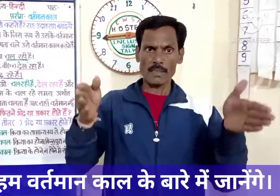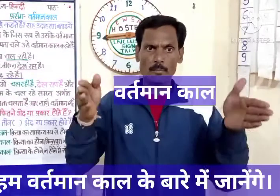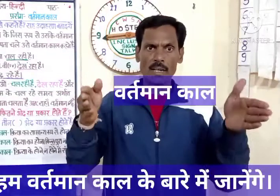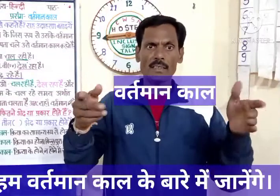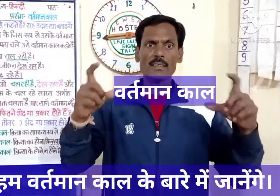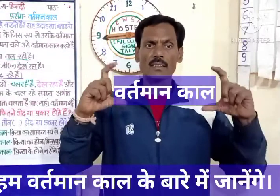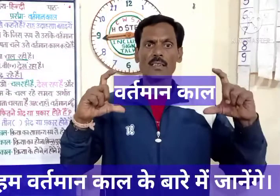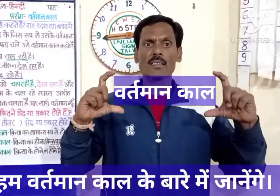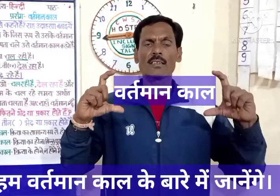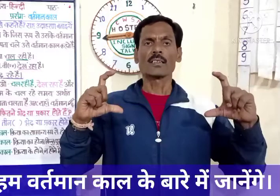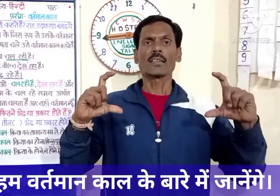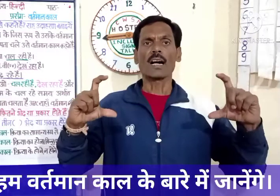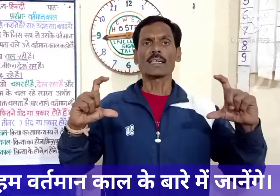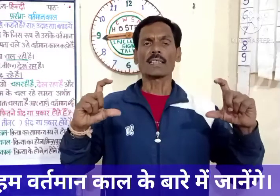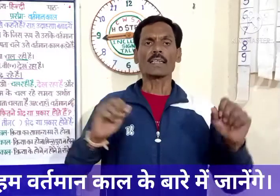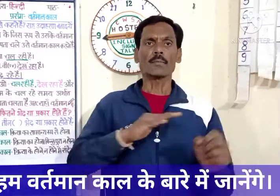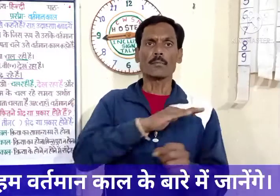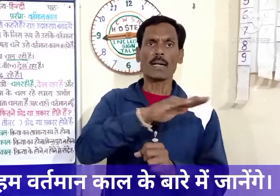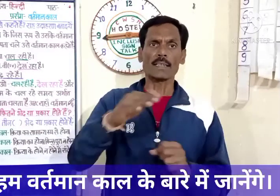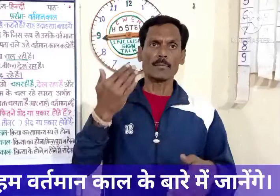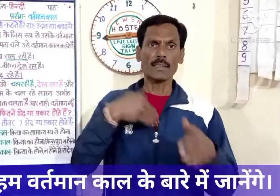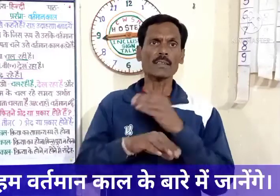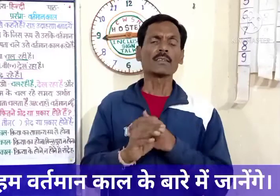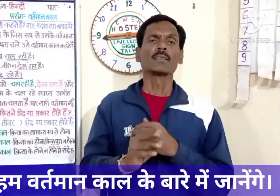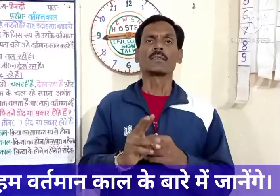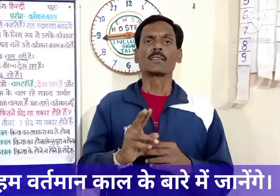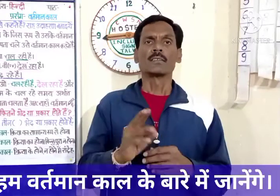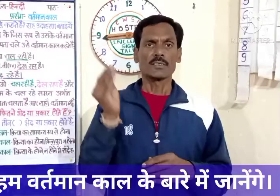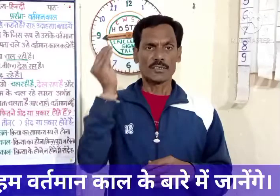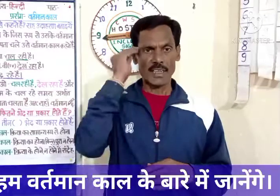वर्तमान काल के बारे में जानेंगे।